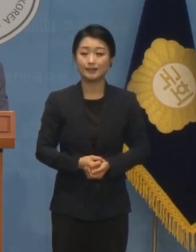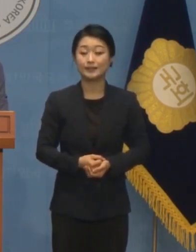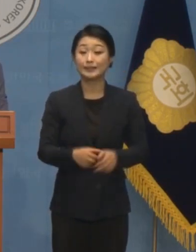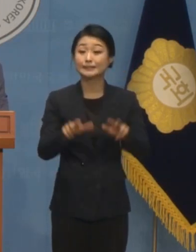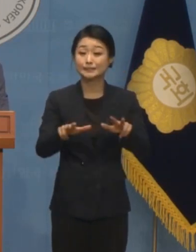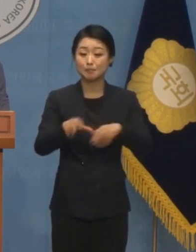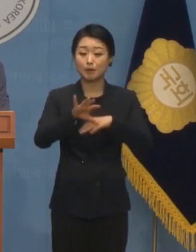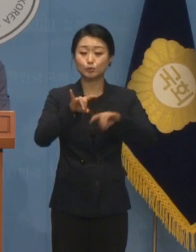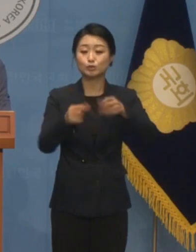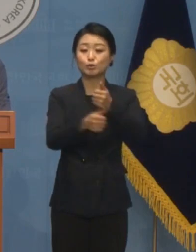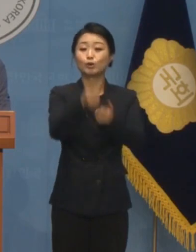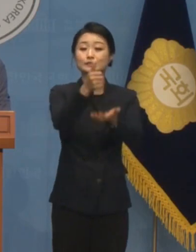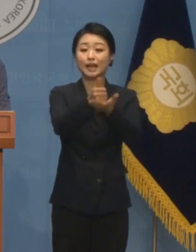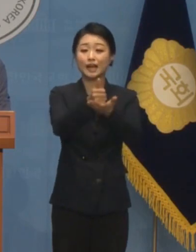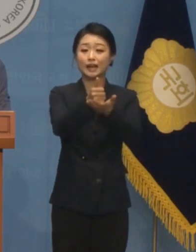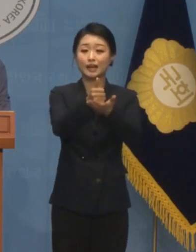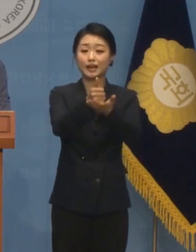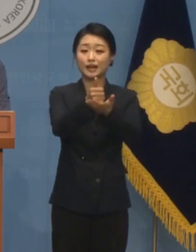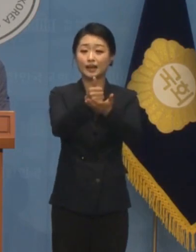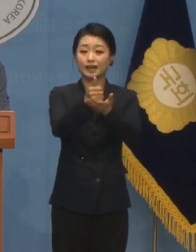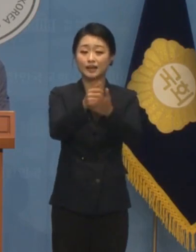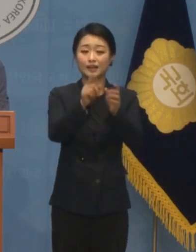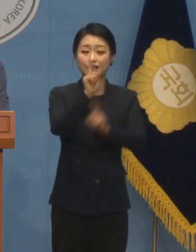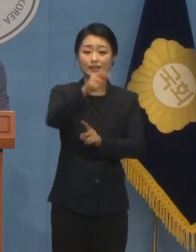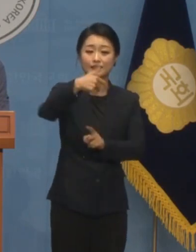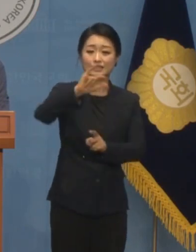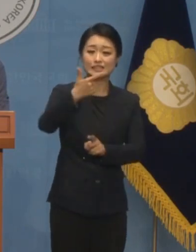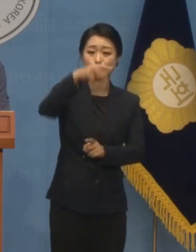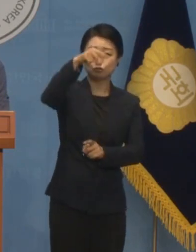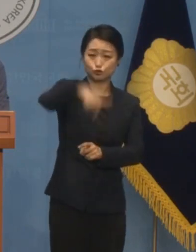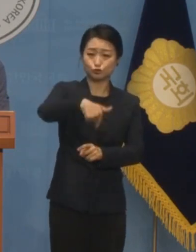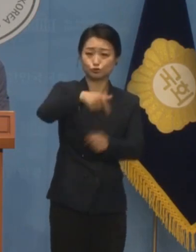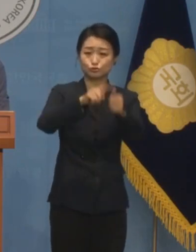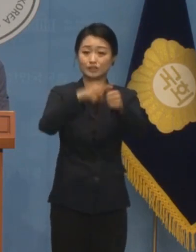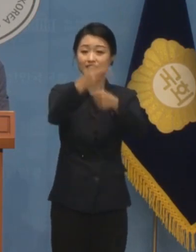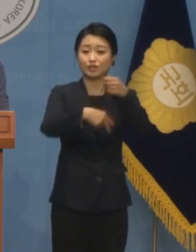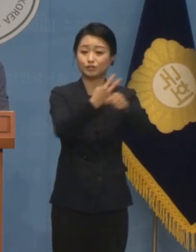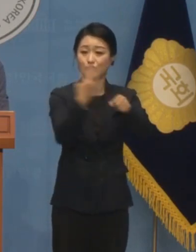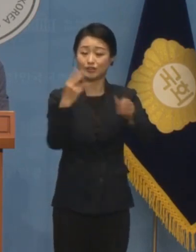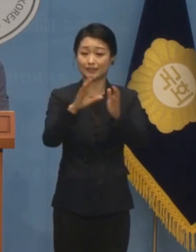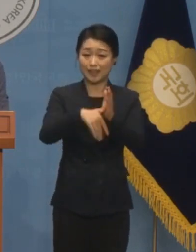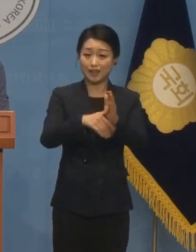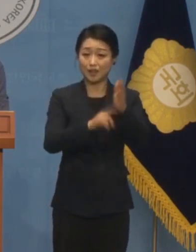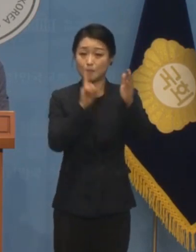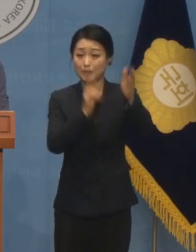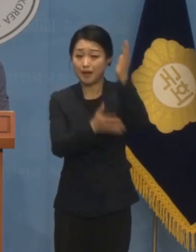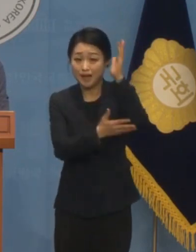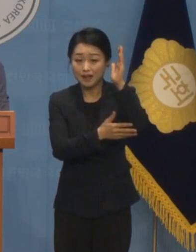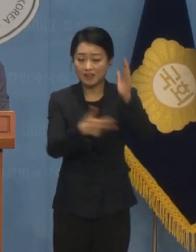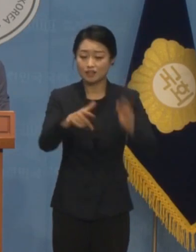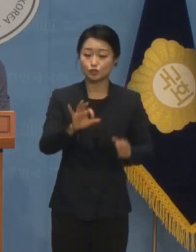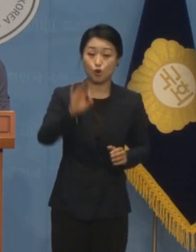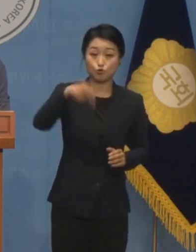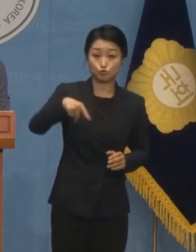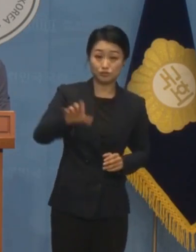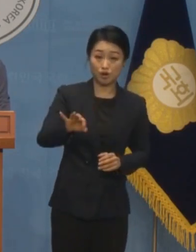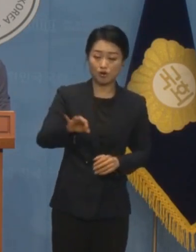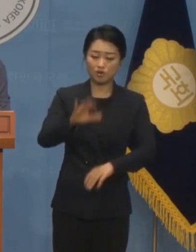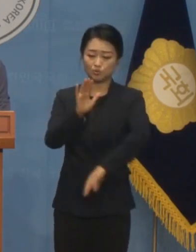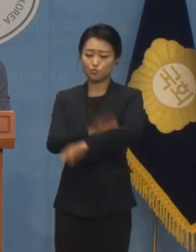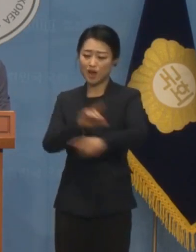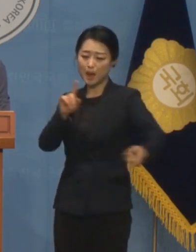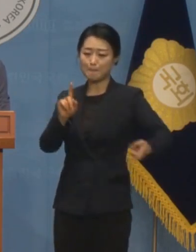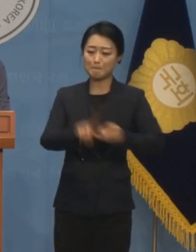당장 방송통신위원장 후보자로 지명된 이진숙은 2년 전에 강좌를 통해서 정우성 씨를